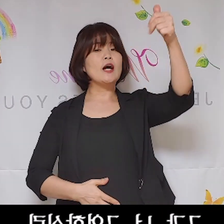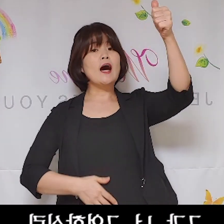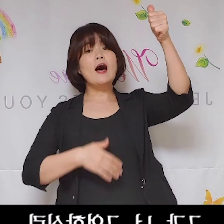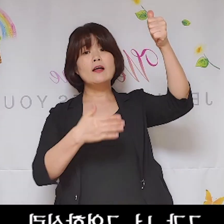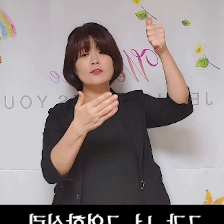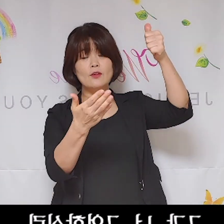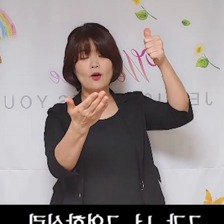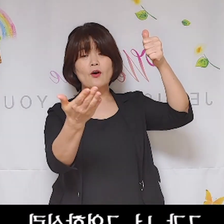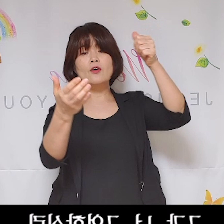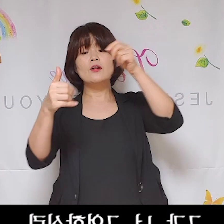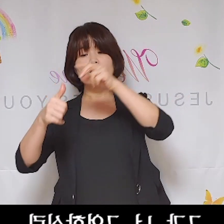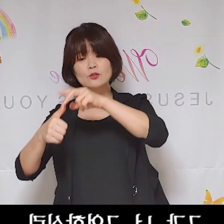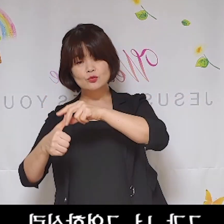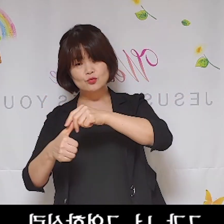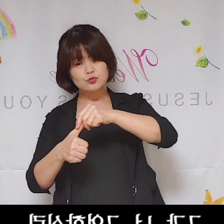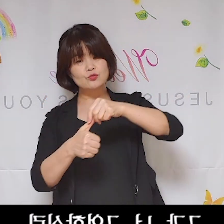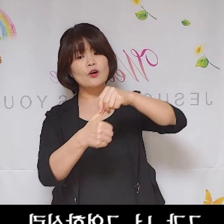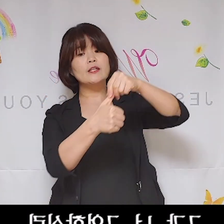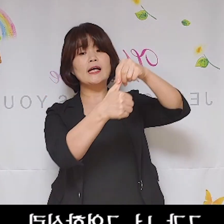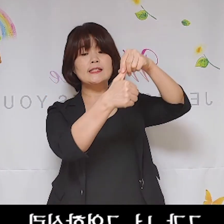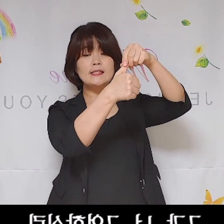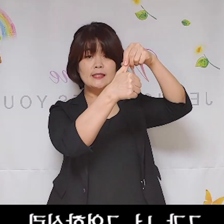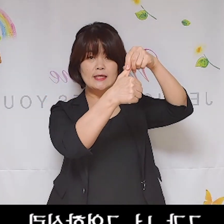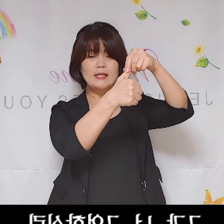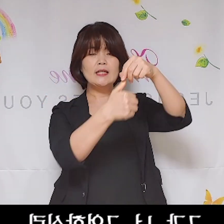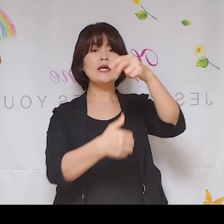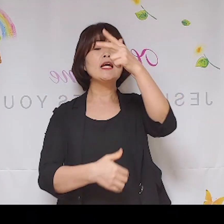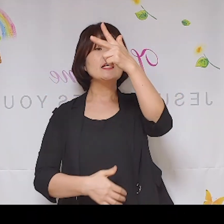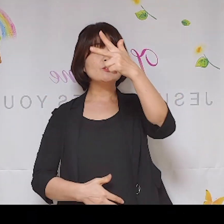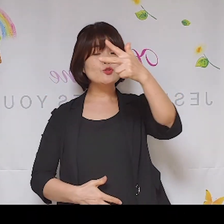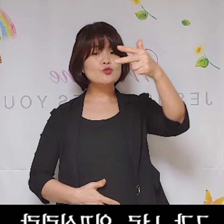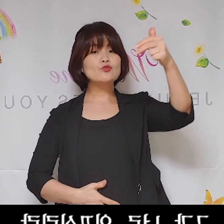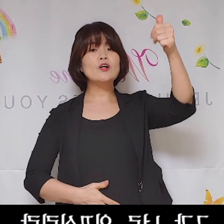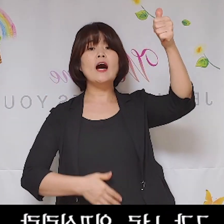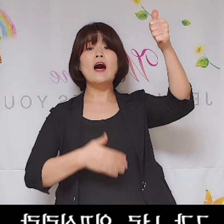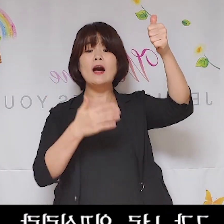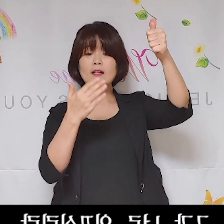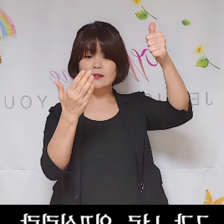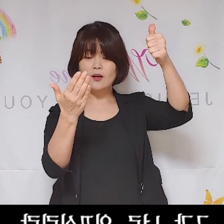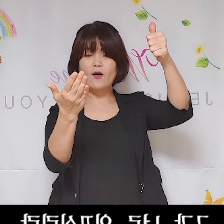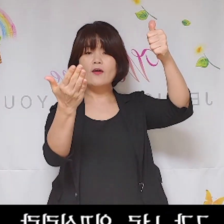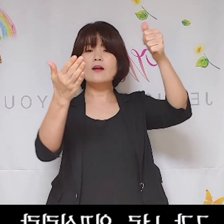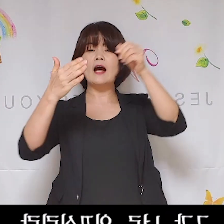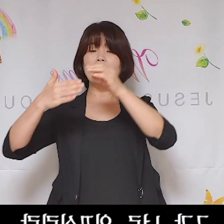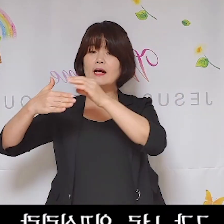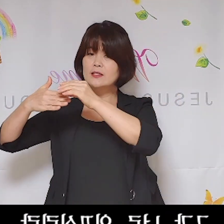주가 널 구원하시리. 주가 널 아까 했죠?